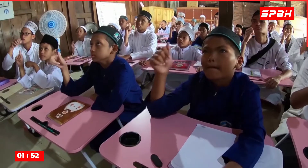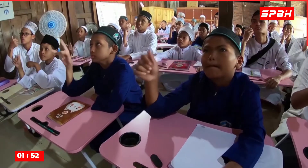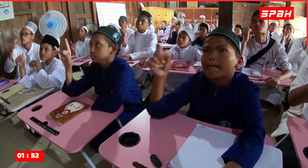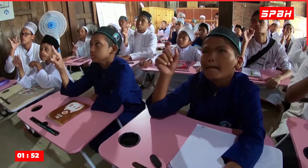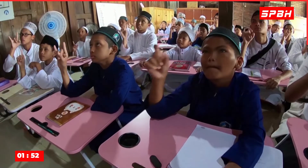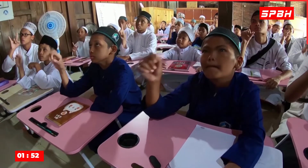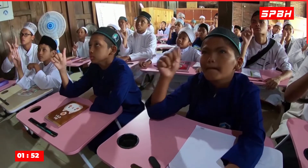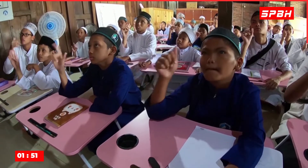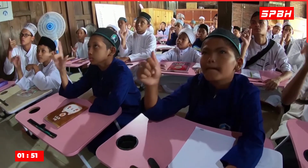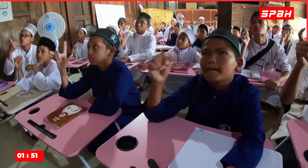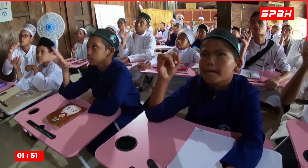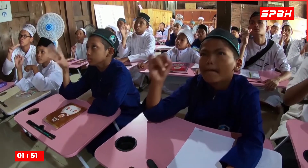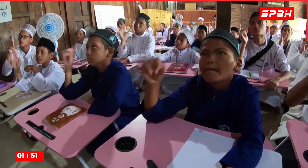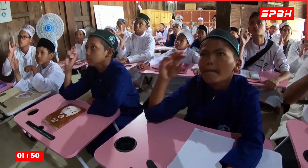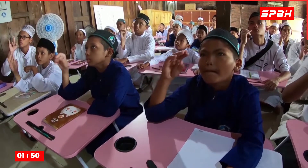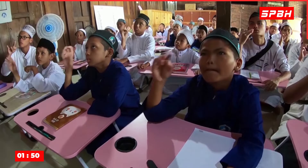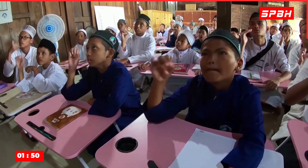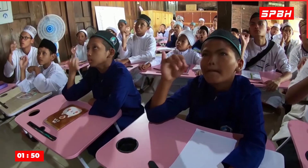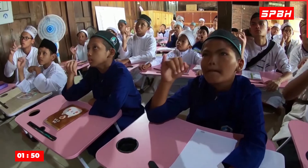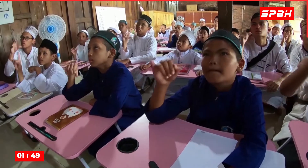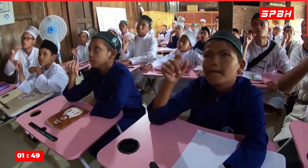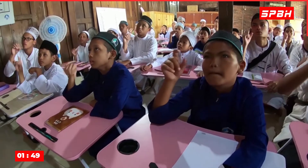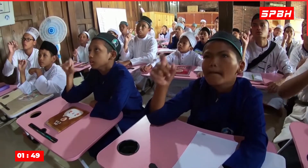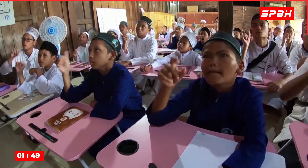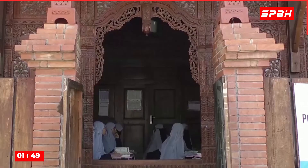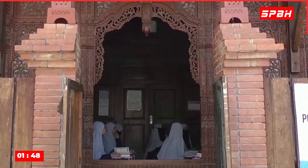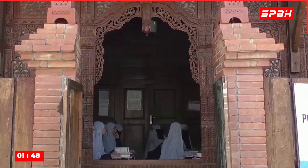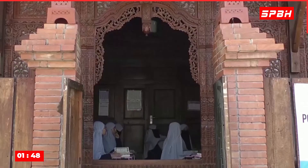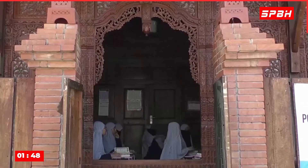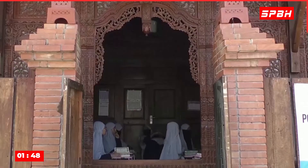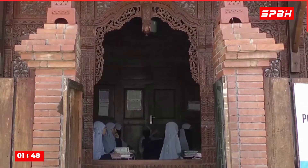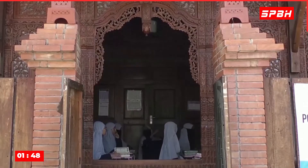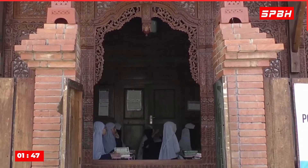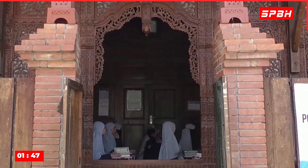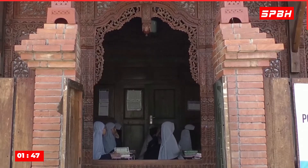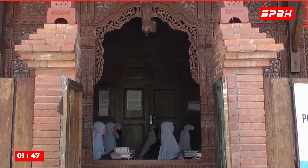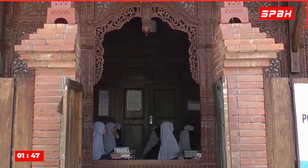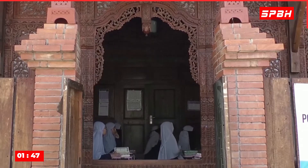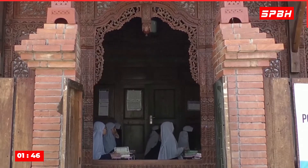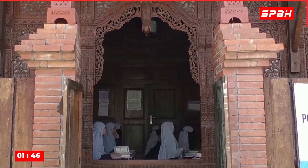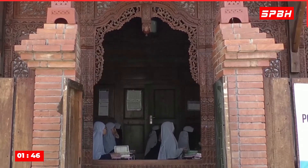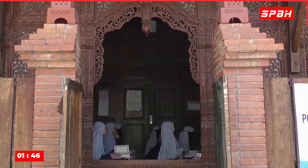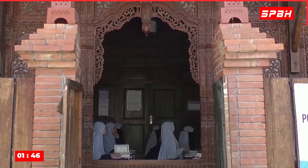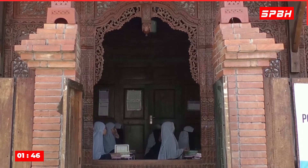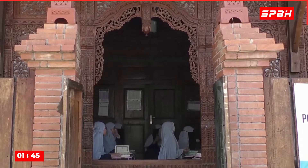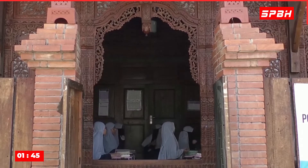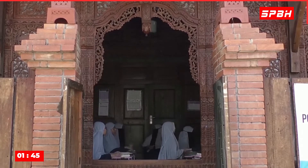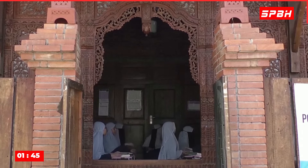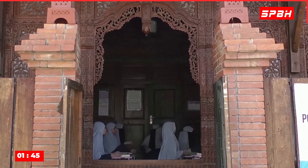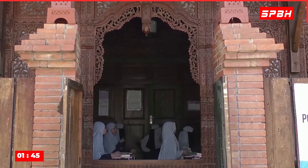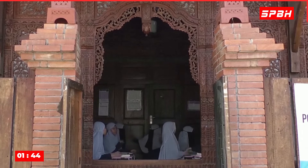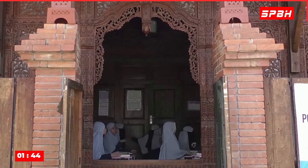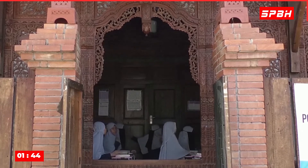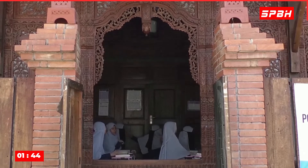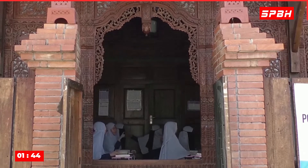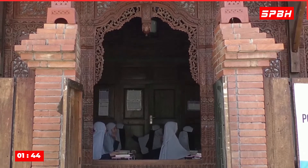một cuộc khảo sát của Cơ quan Trẻ em Liên Hợp Quốc, chỉ có 3 trong số 10 trẻ em khuyết tật ở Indonesia được đến trường. Học sinh khiếm thính thường dành